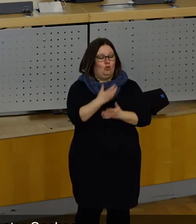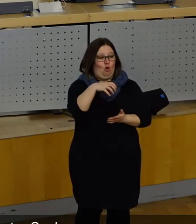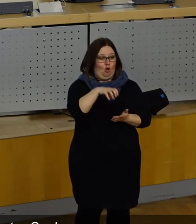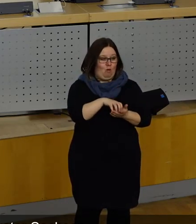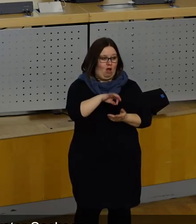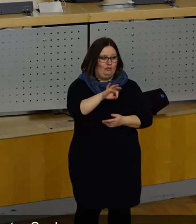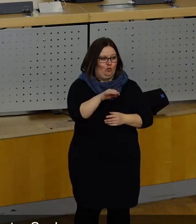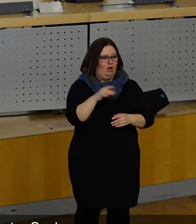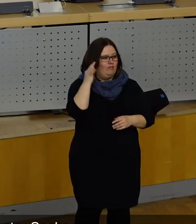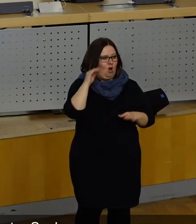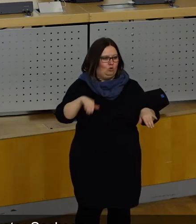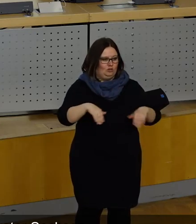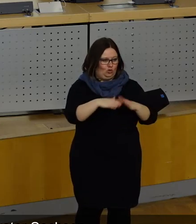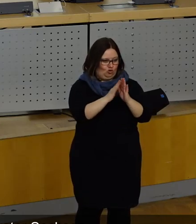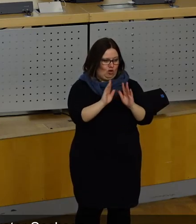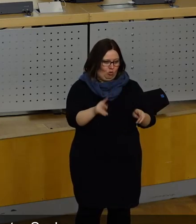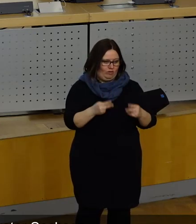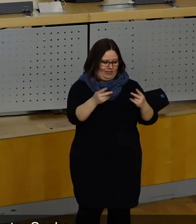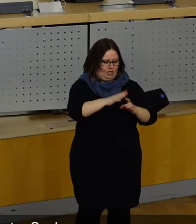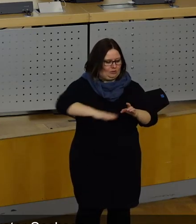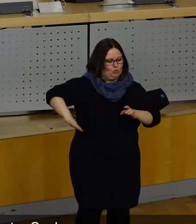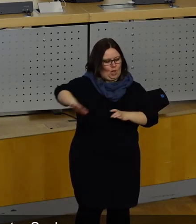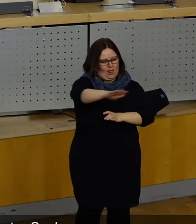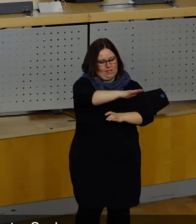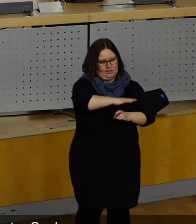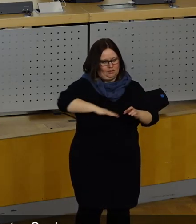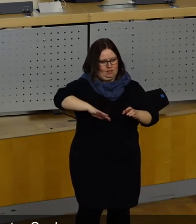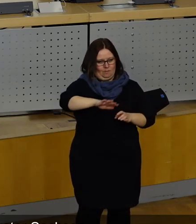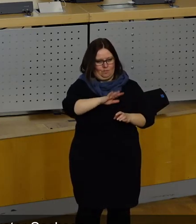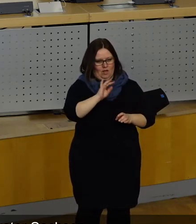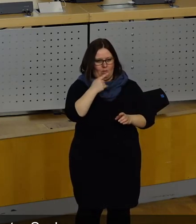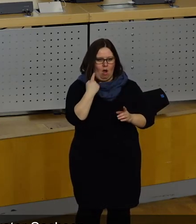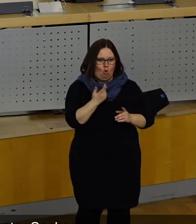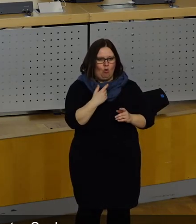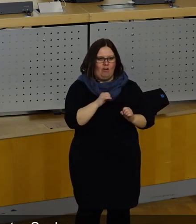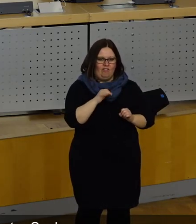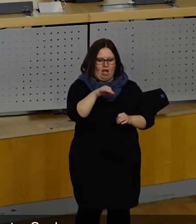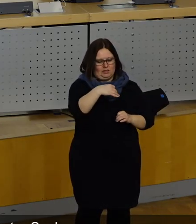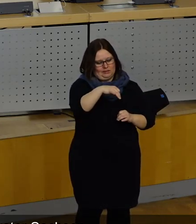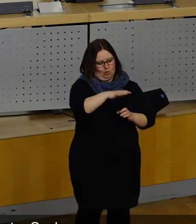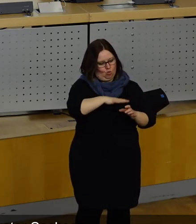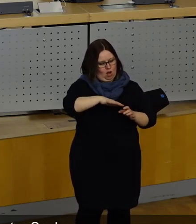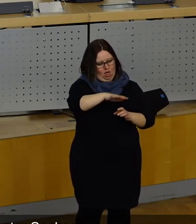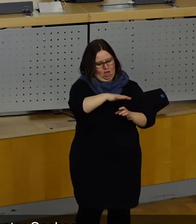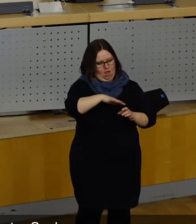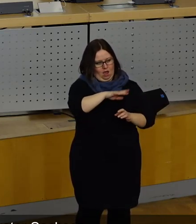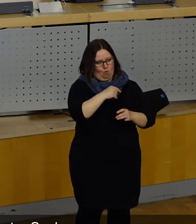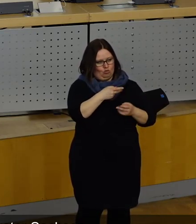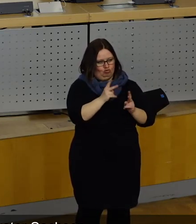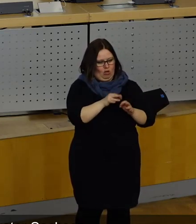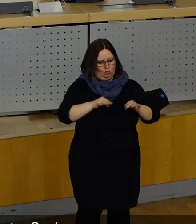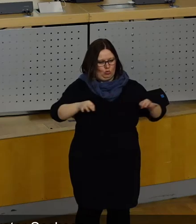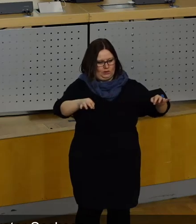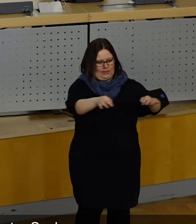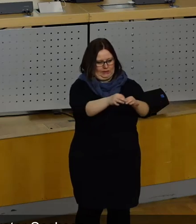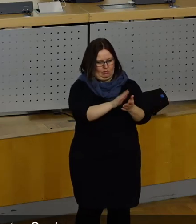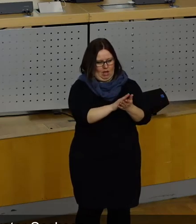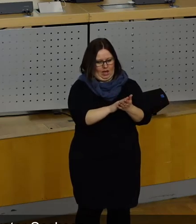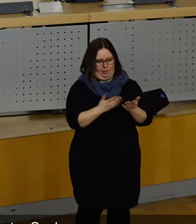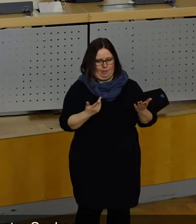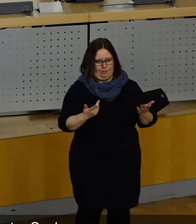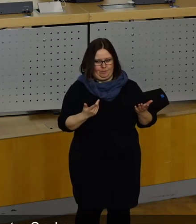für die Frauenkirche ist sicherlich wichtig, wird aber auch sicherlich ein singuläres Element im Stadtgrundriss bleiben werden.